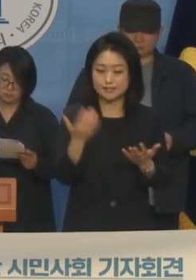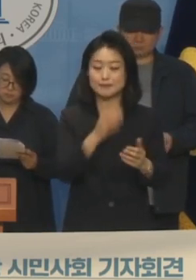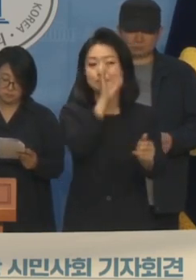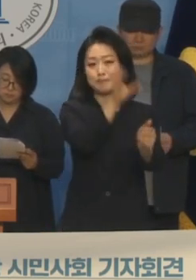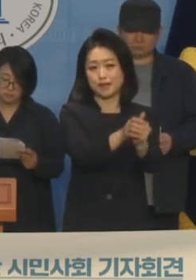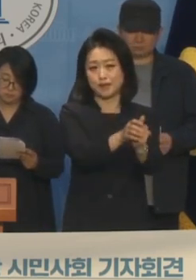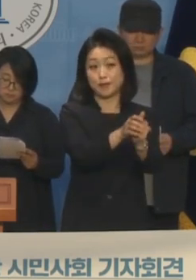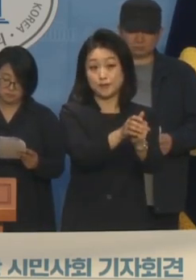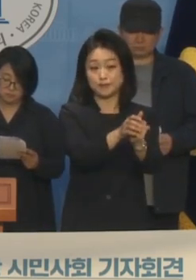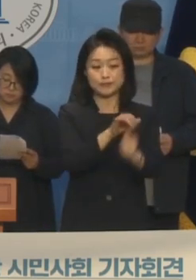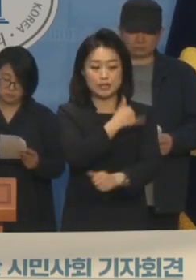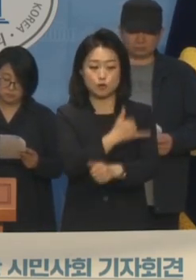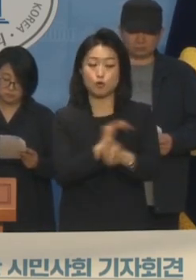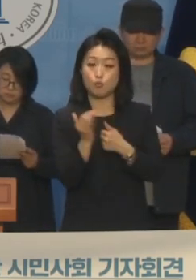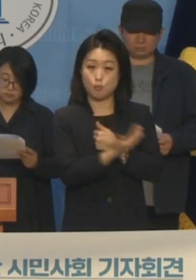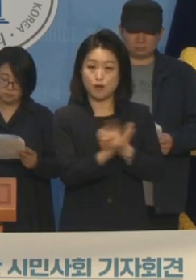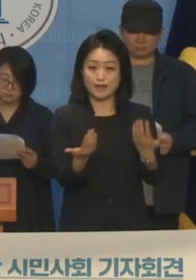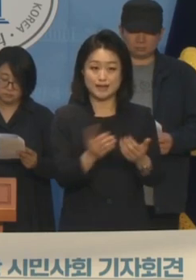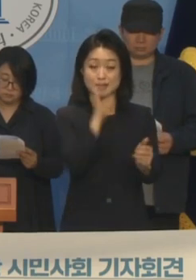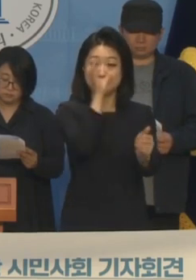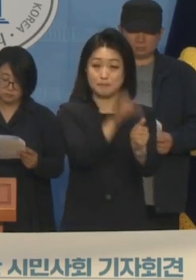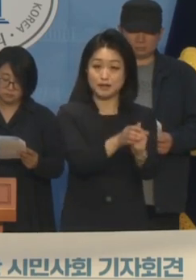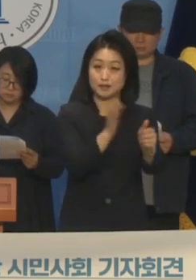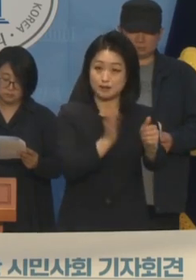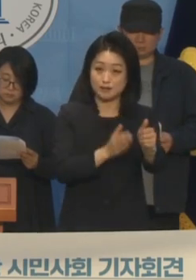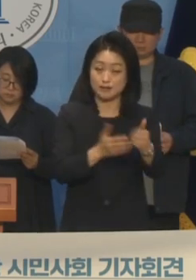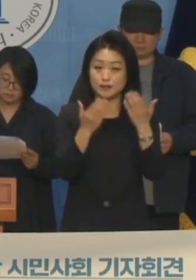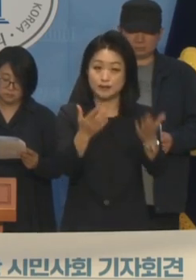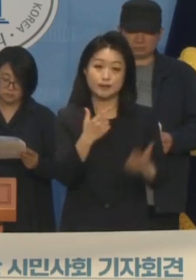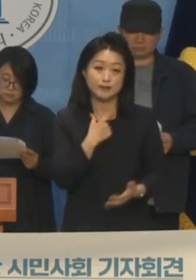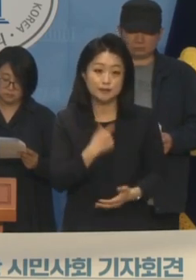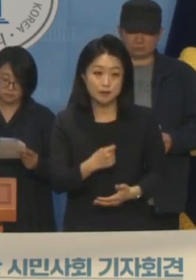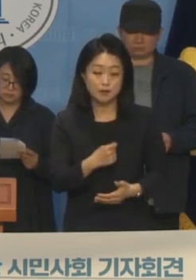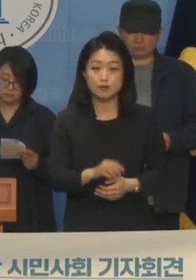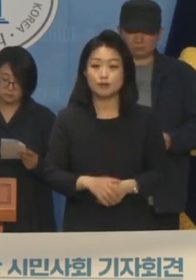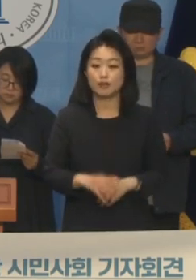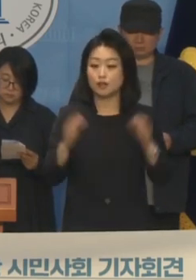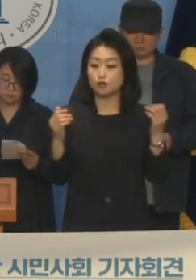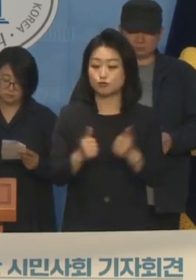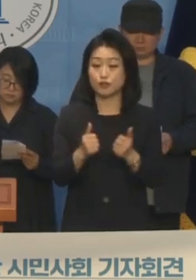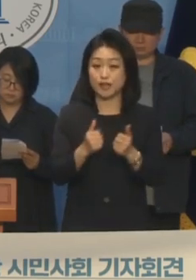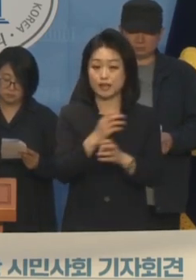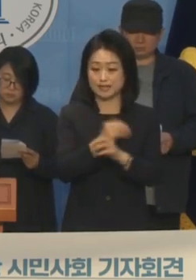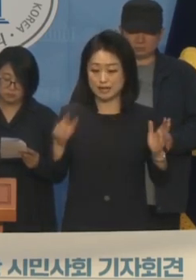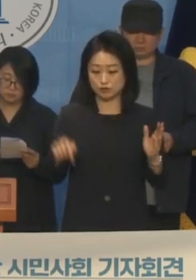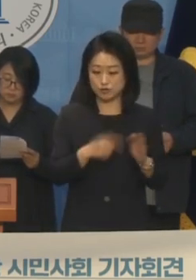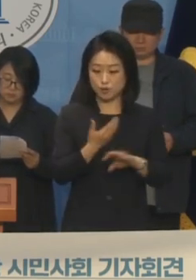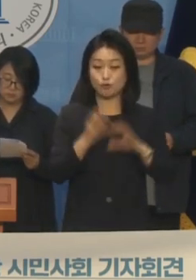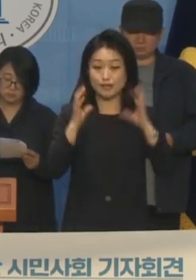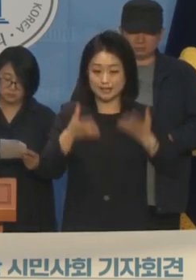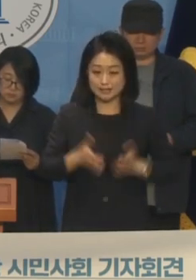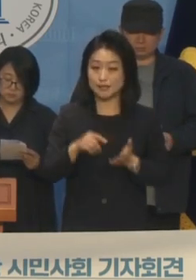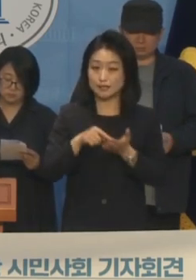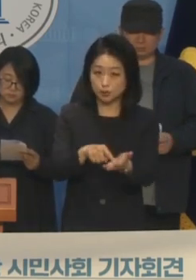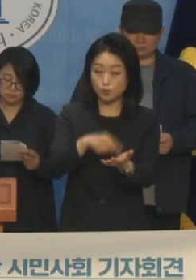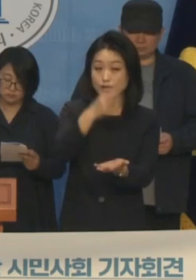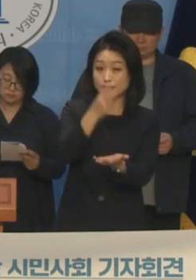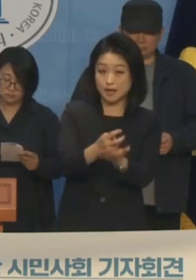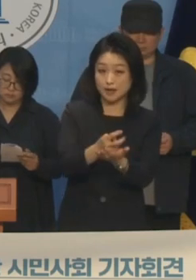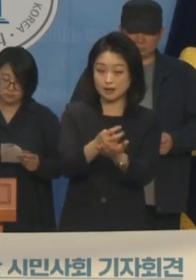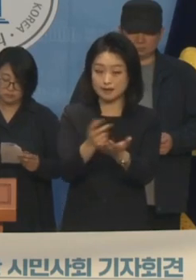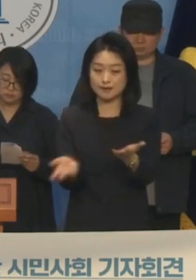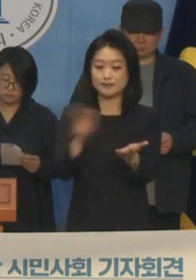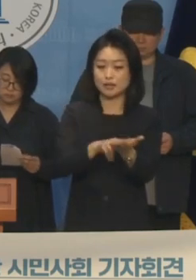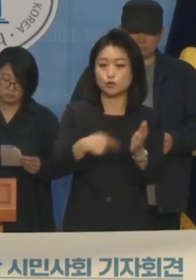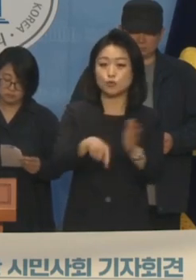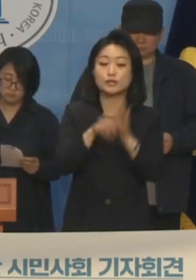사회 구성원의 인권을 보호할 소임을 다할 것을 강력히 요청한다. 이번 국회 임기 중 외국인 아동 출생등록제도의 입법화를 위해